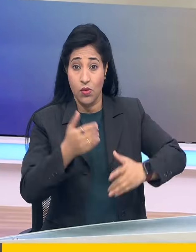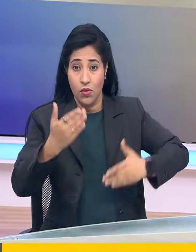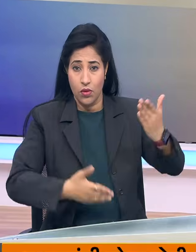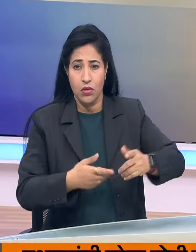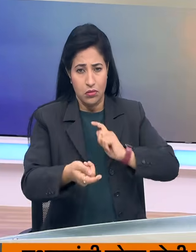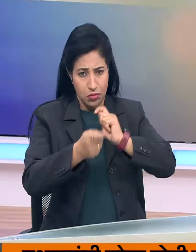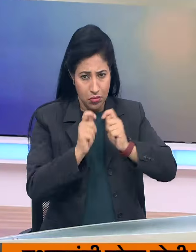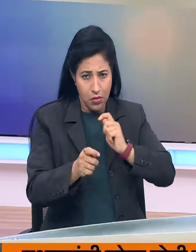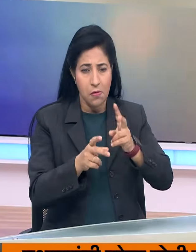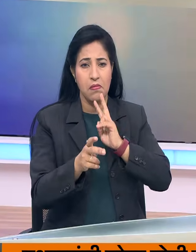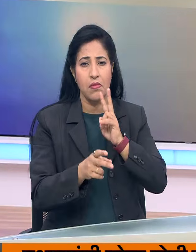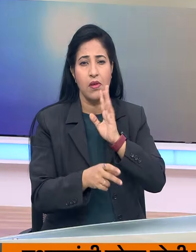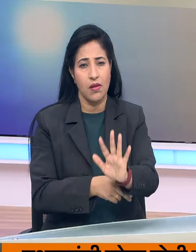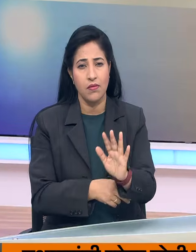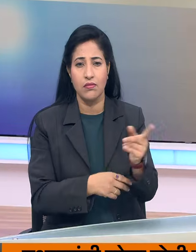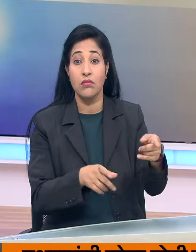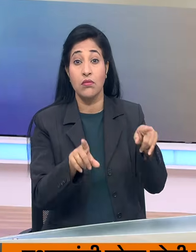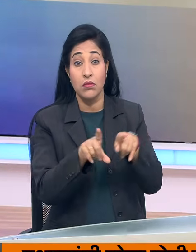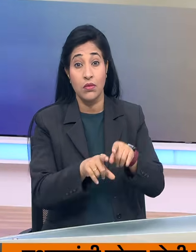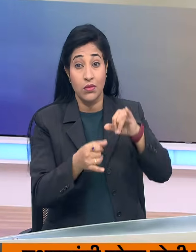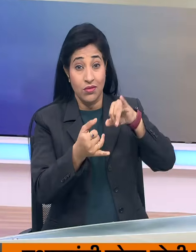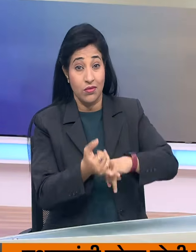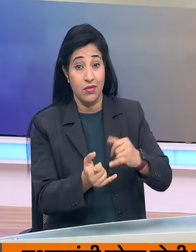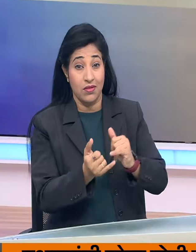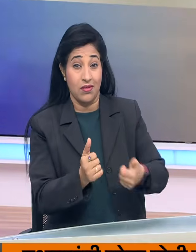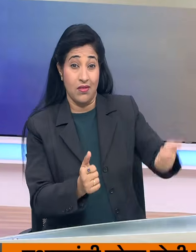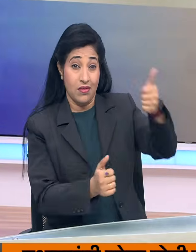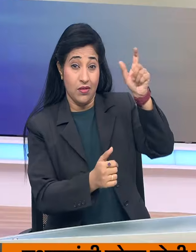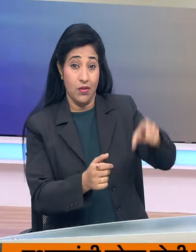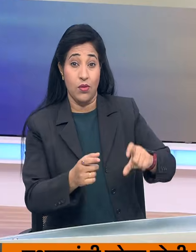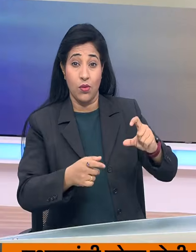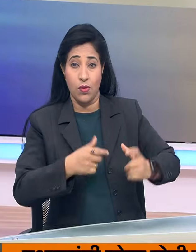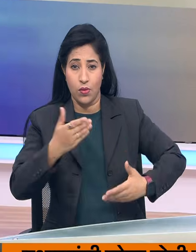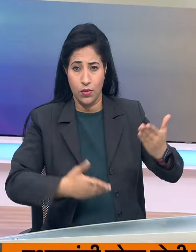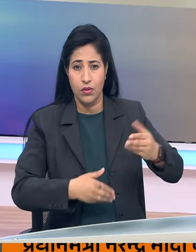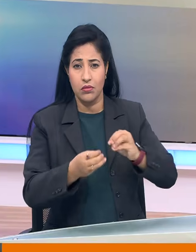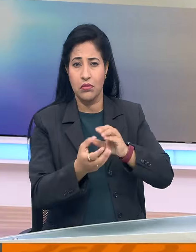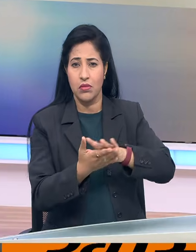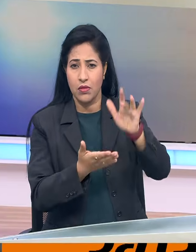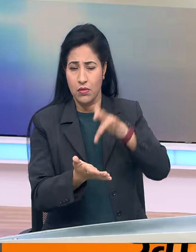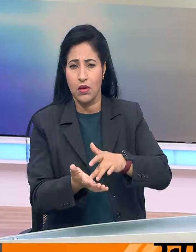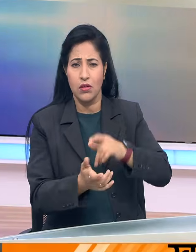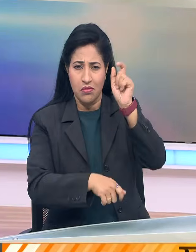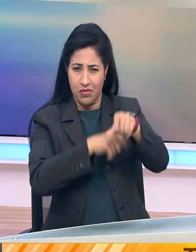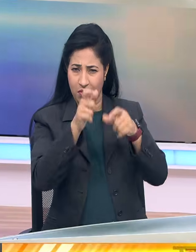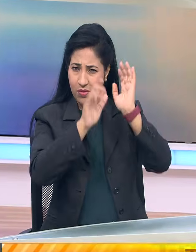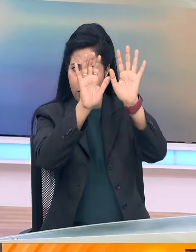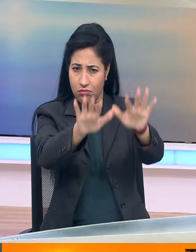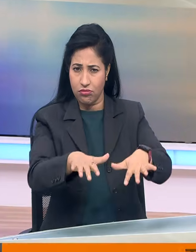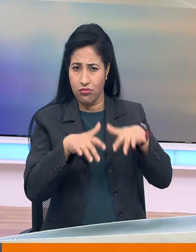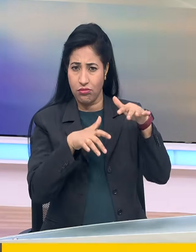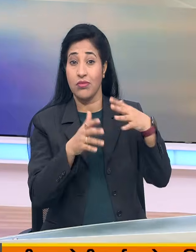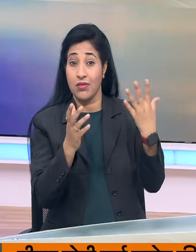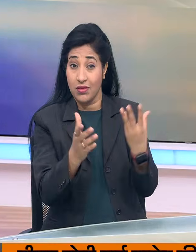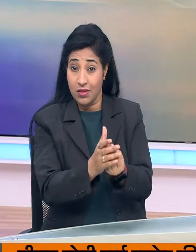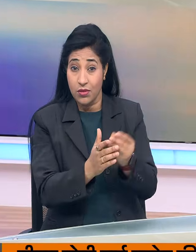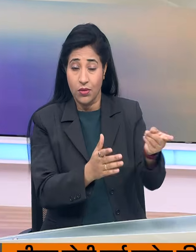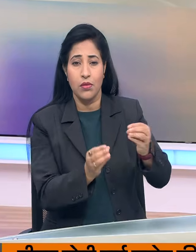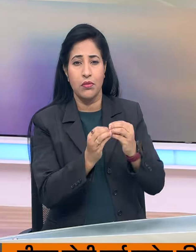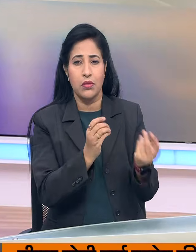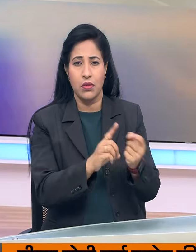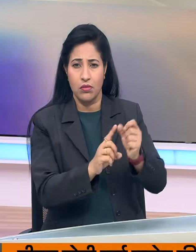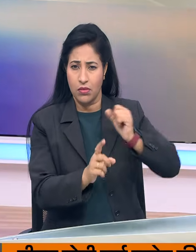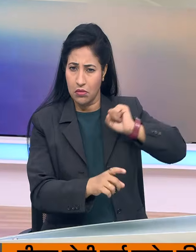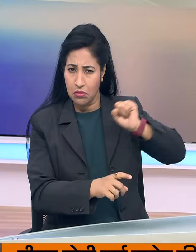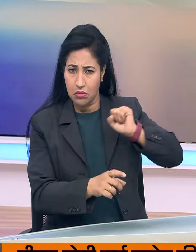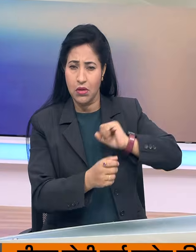वार्ता को संबोधित करेंगे। वहीं शुवेंदु अधिकारी कोलकाता के भवानीपुर में चुनावी रैली के साथ भाजपा के प्रचार अभियान